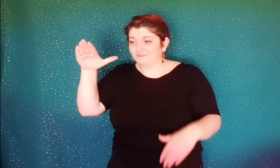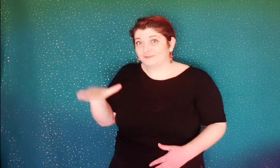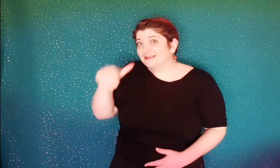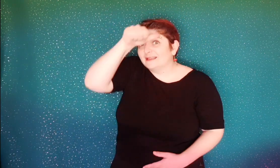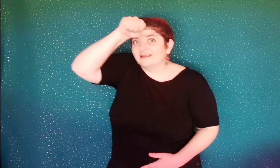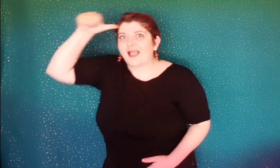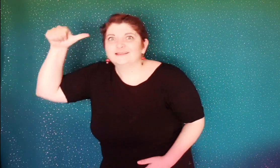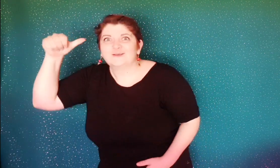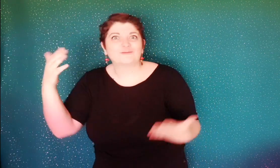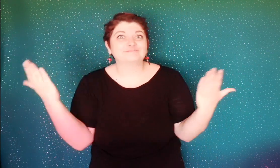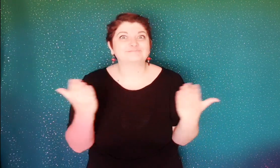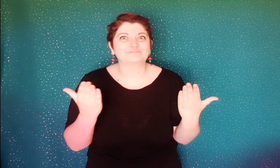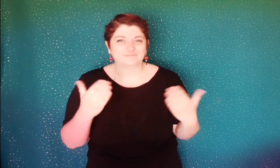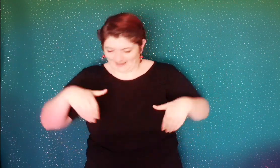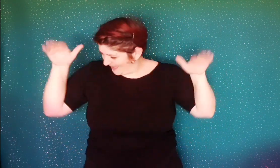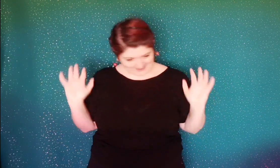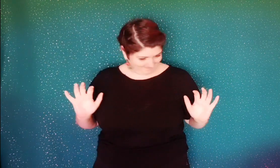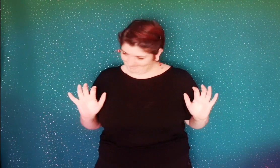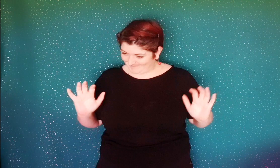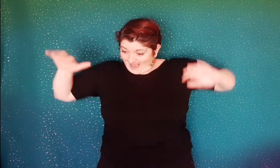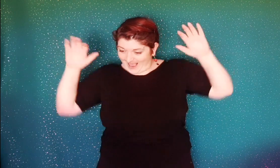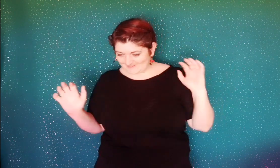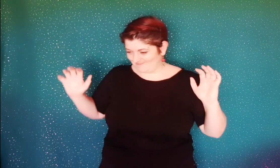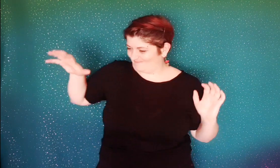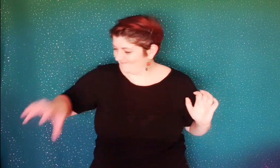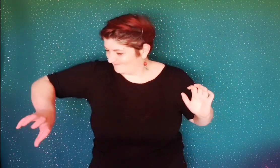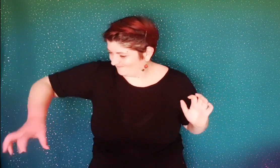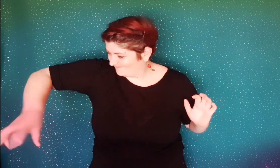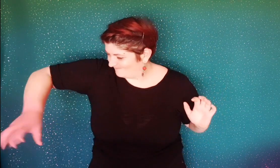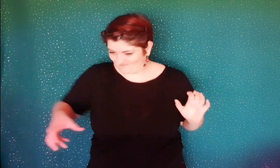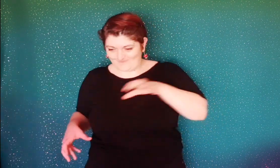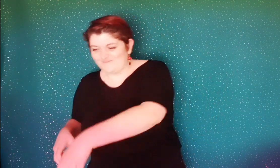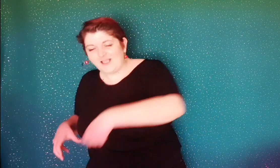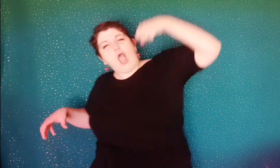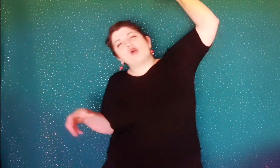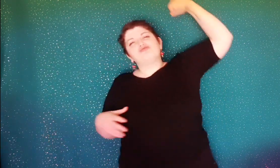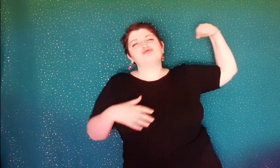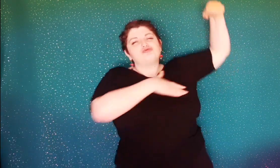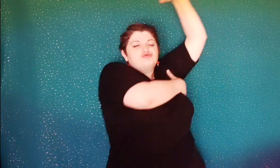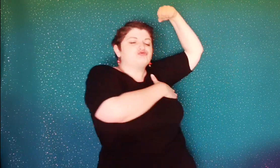Comme un vrai petit garçon, Pompon Ours fait sa toilette,